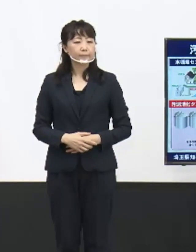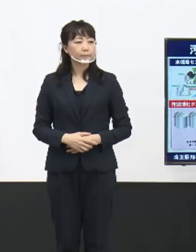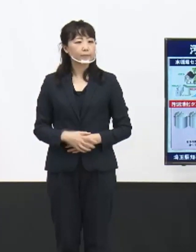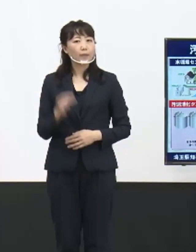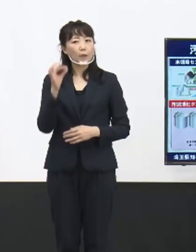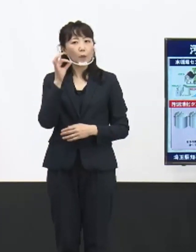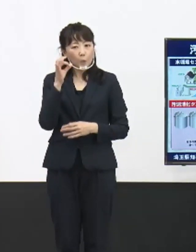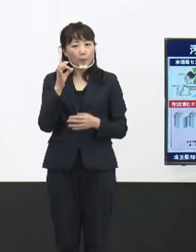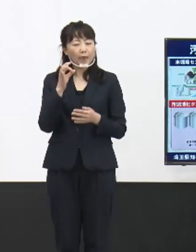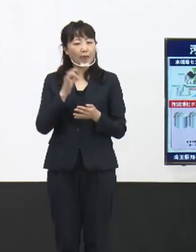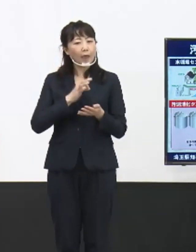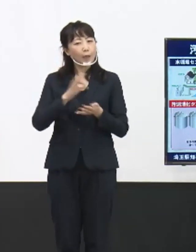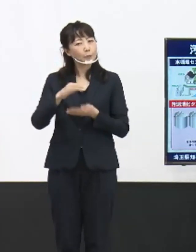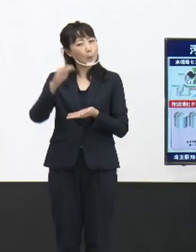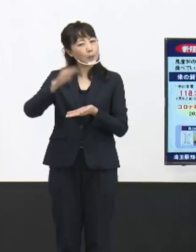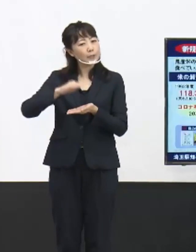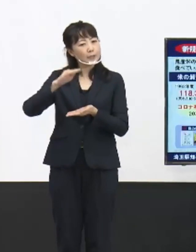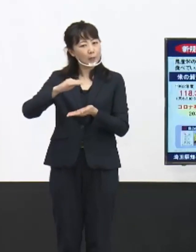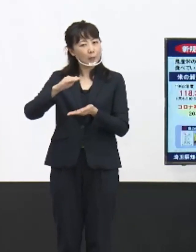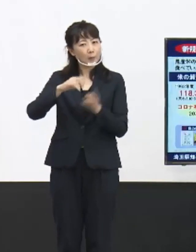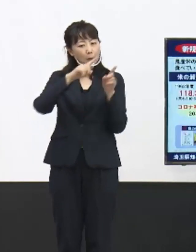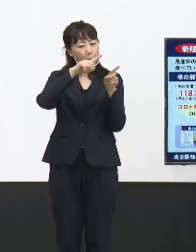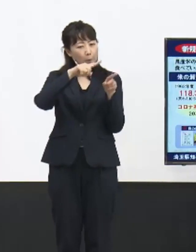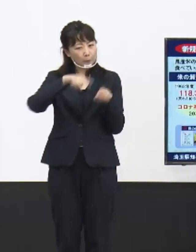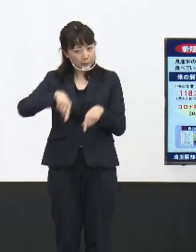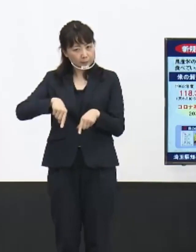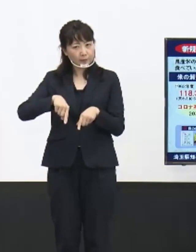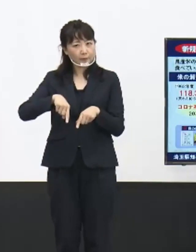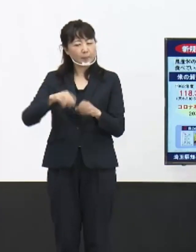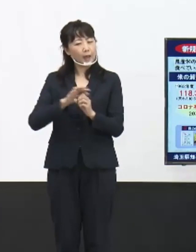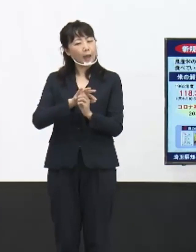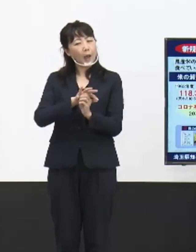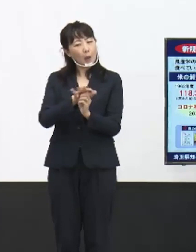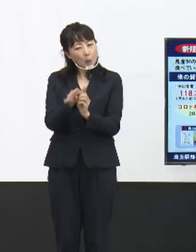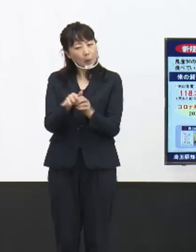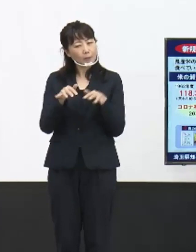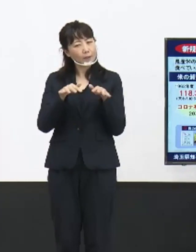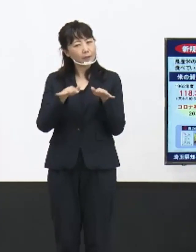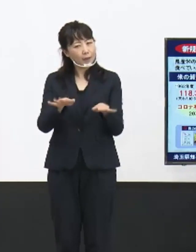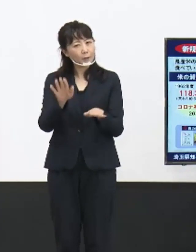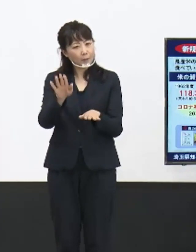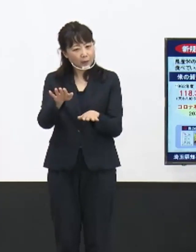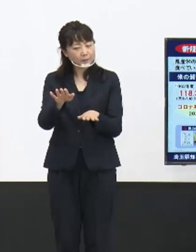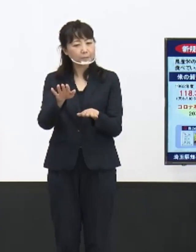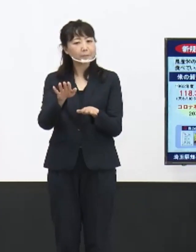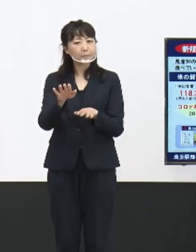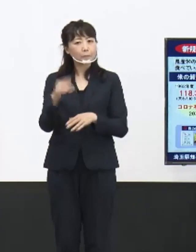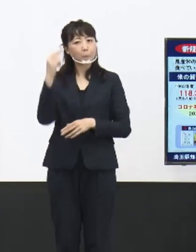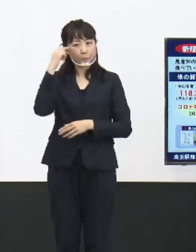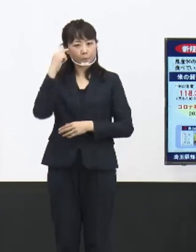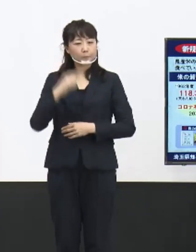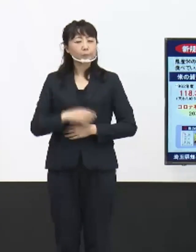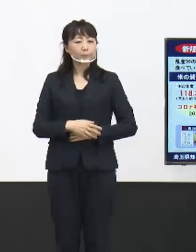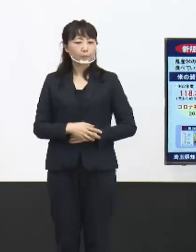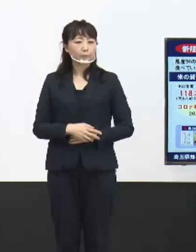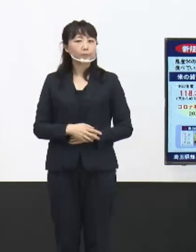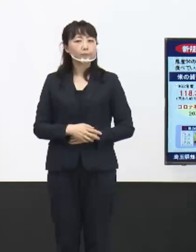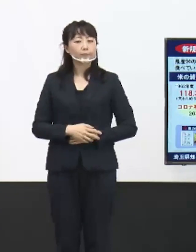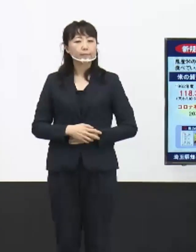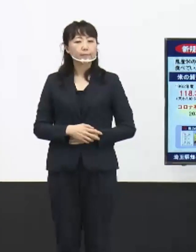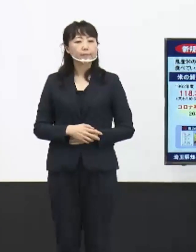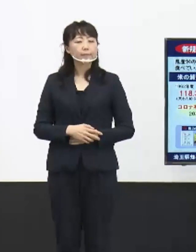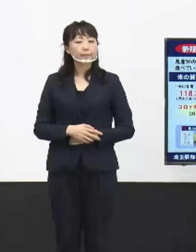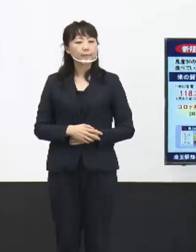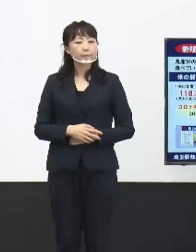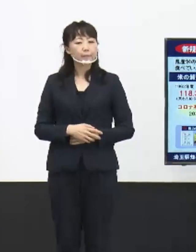米の消費量はだいぶ減少しているようです。コロナ禍でさらに減っているということなんですけれども、